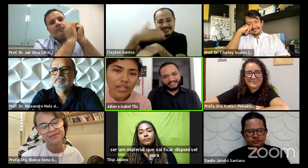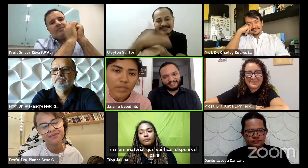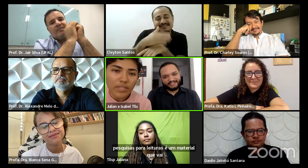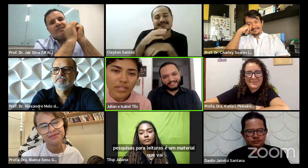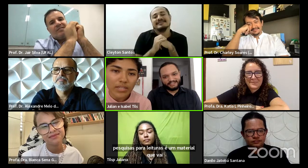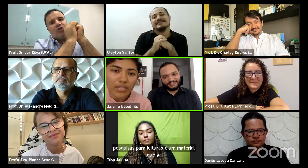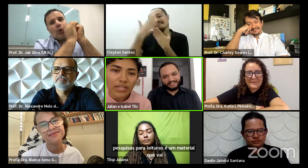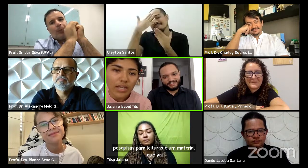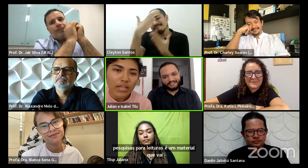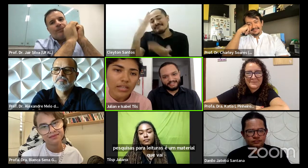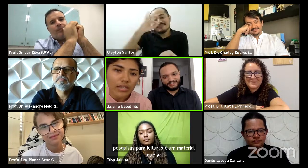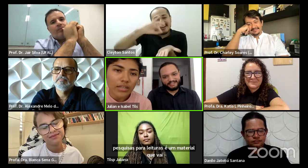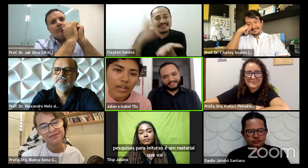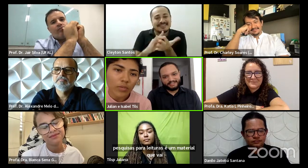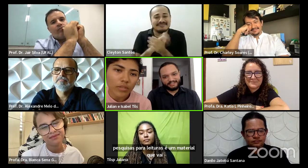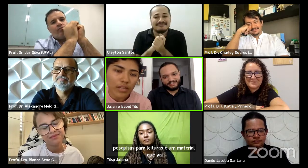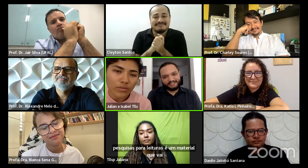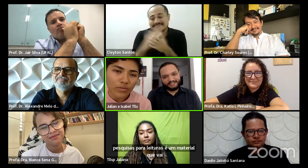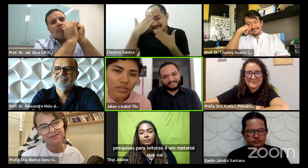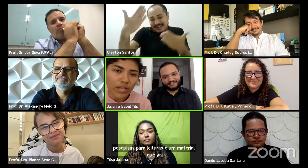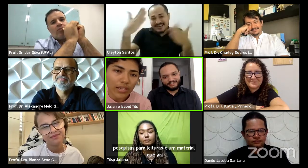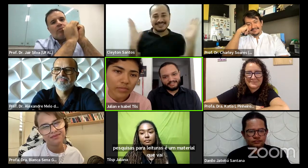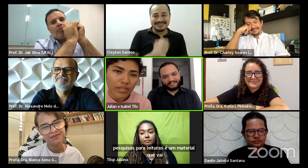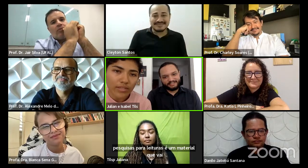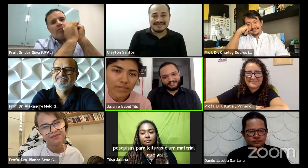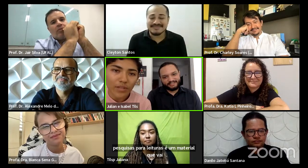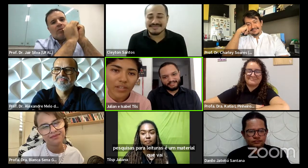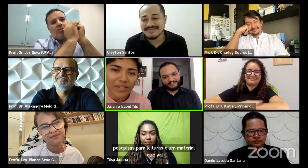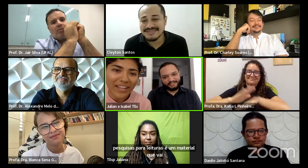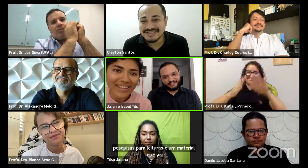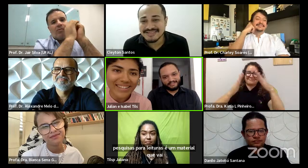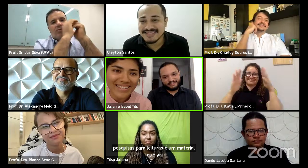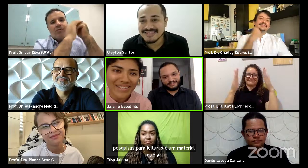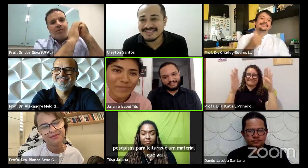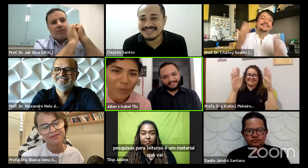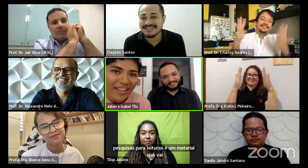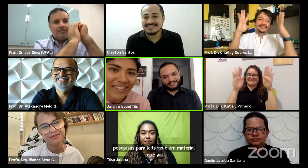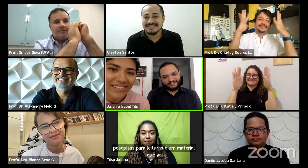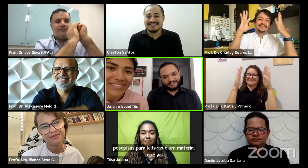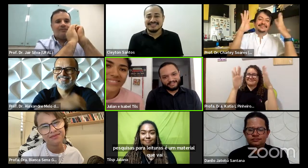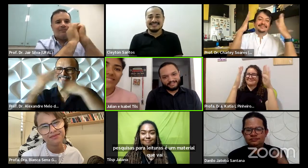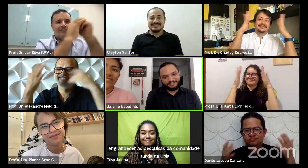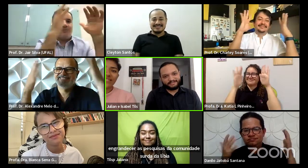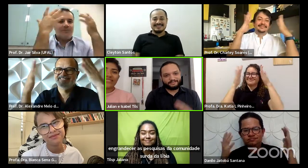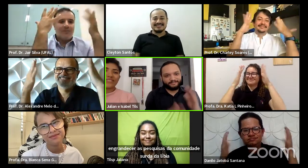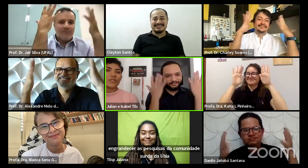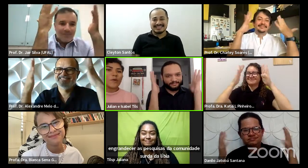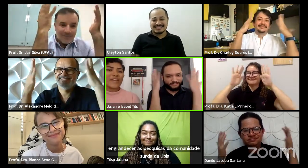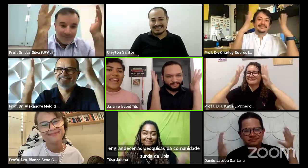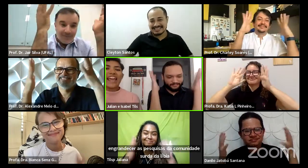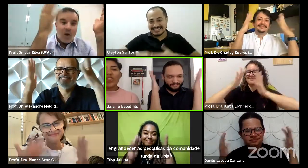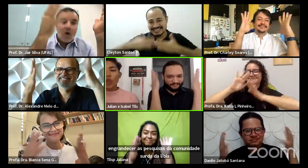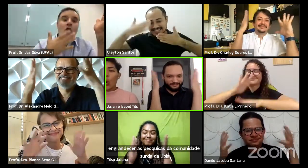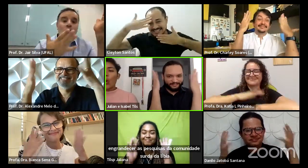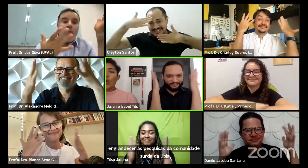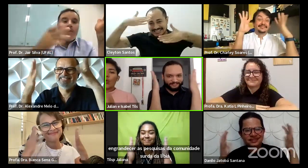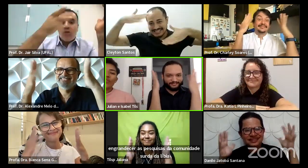engrandecer as pesquisas da comunidade surda e da Libras. Só tenho a agradecer. Muito obrigada.